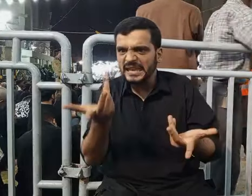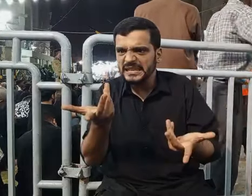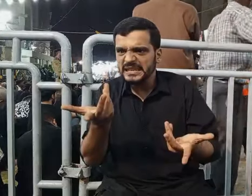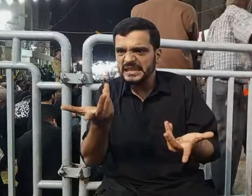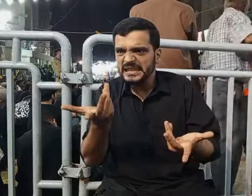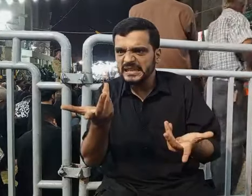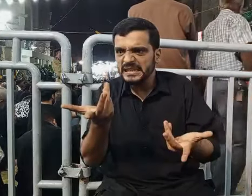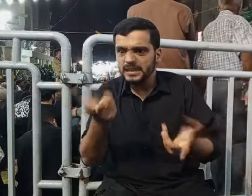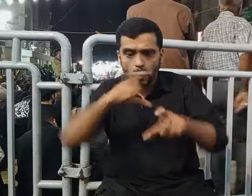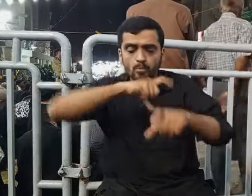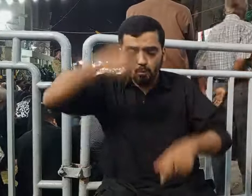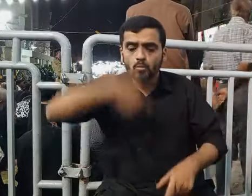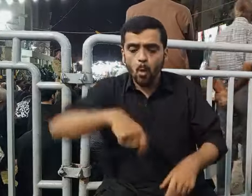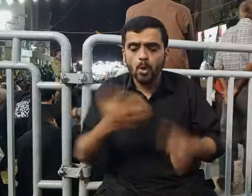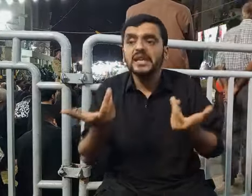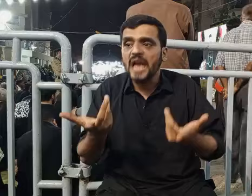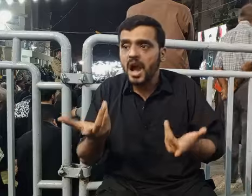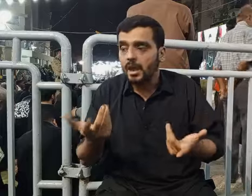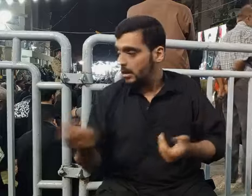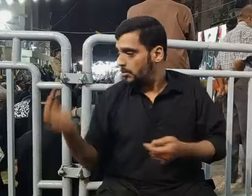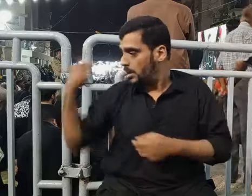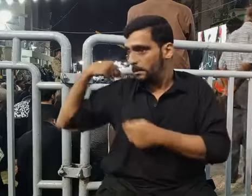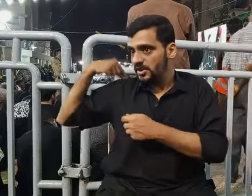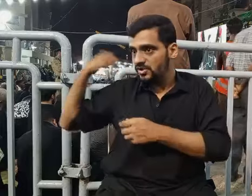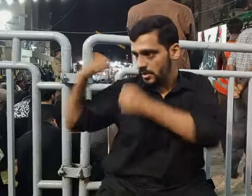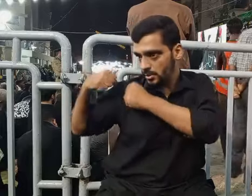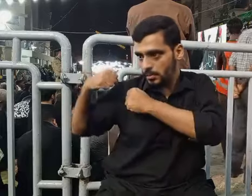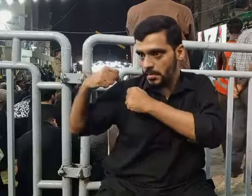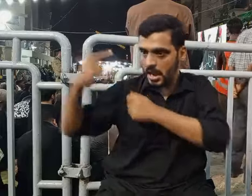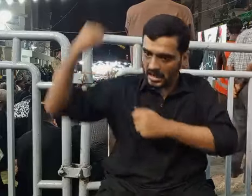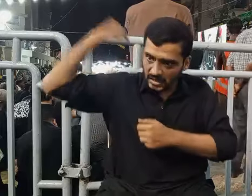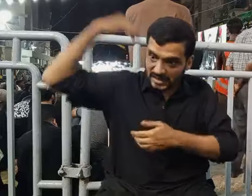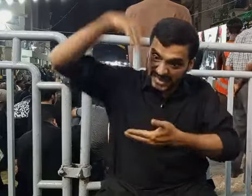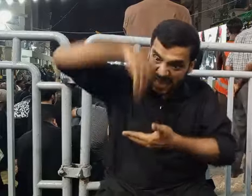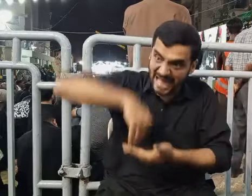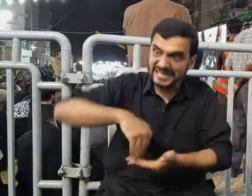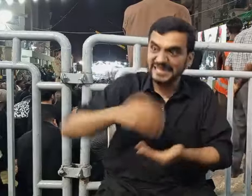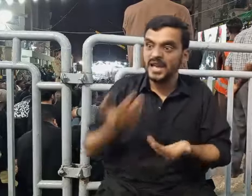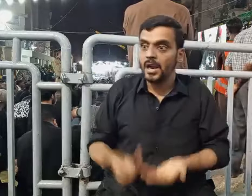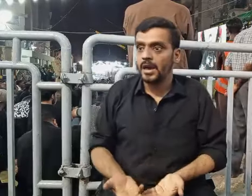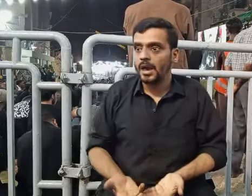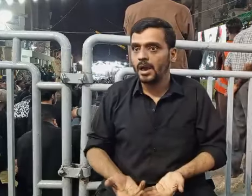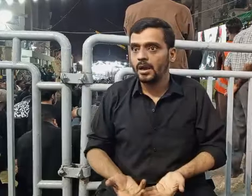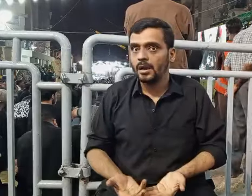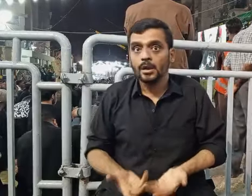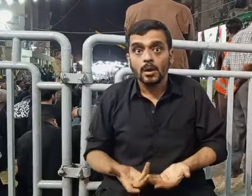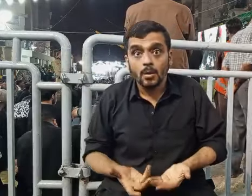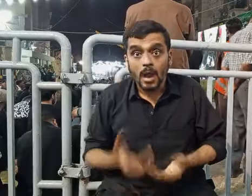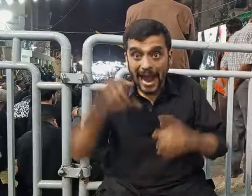کہے تو پیٹ پر گٹھلی دیکھ رہی ہے، اس میں قاسم کی لاش کے پامال ڈوڑے۔